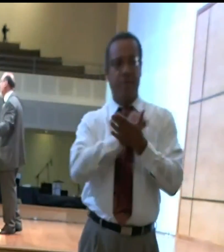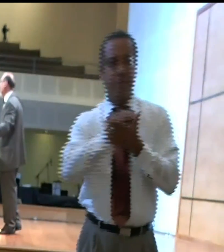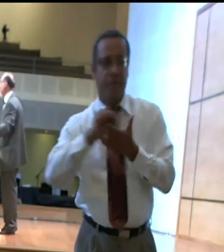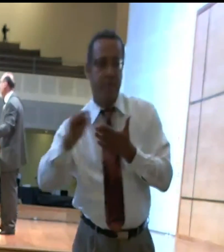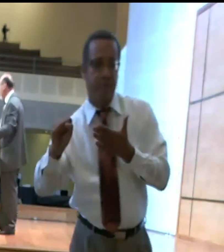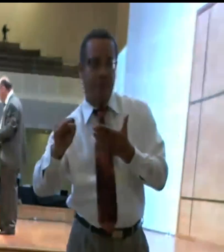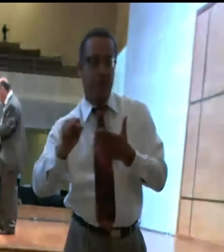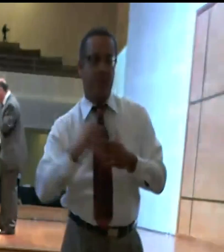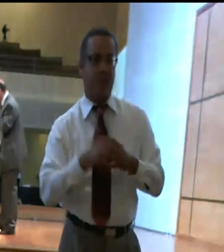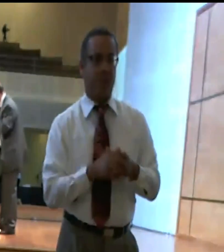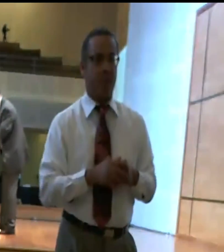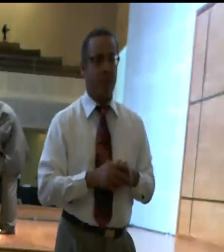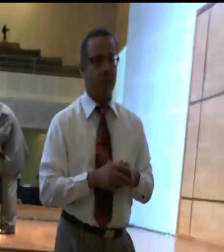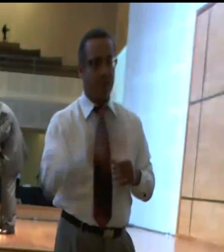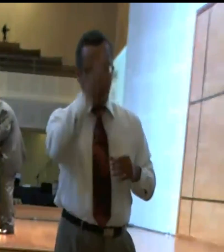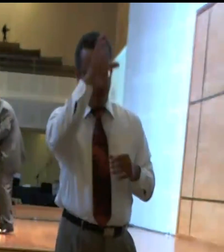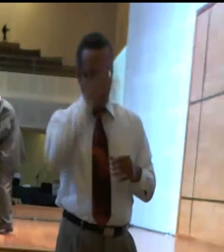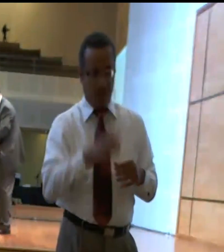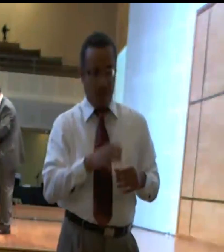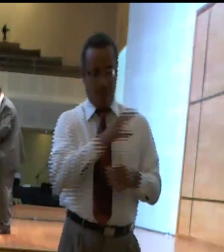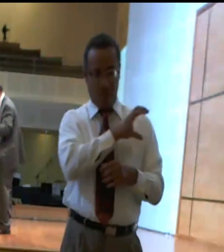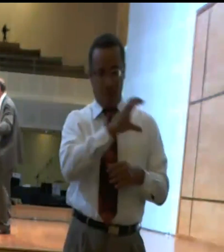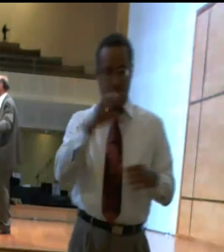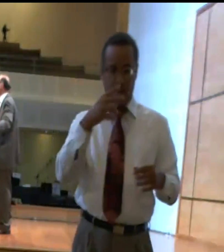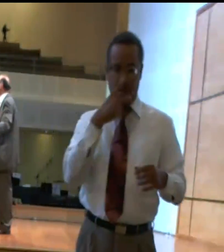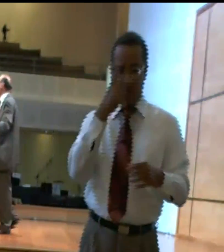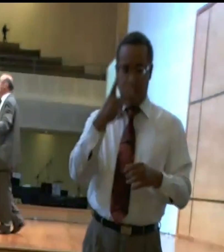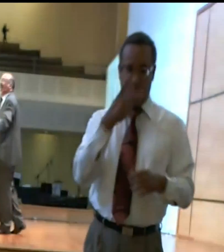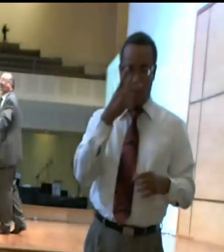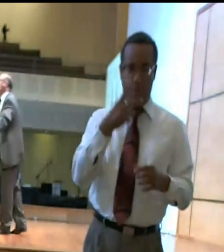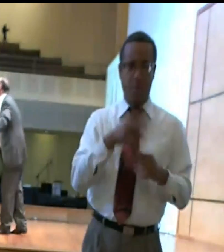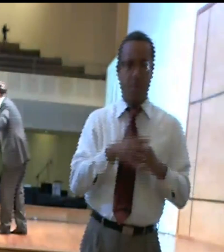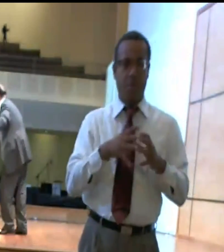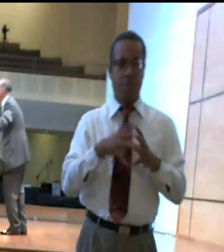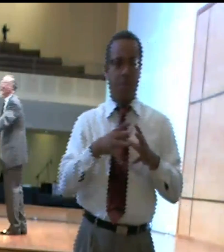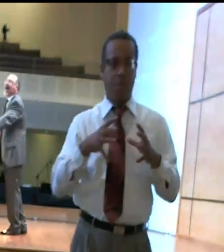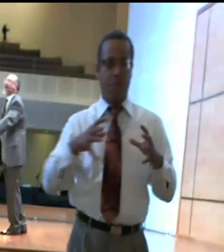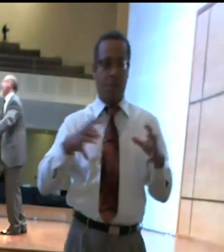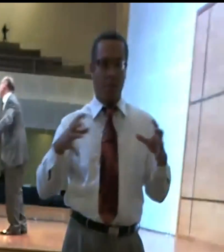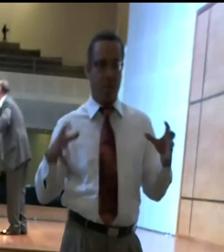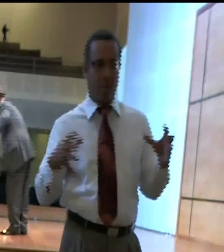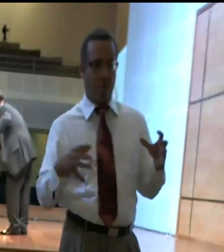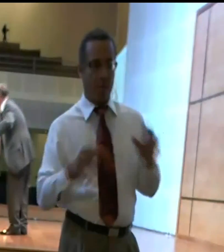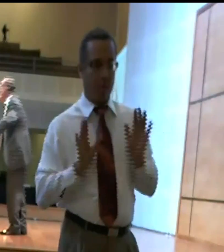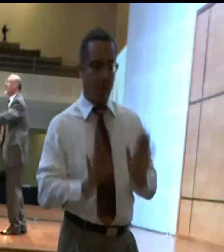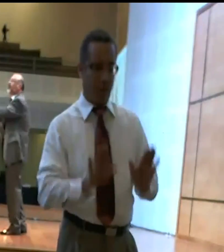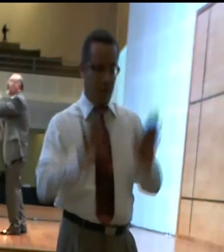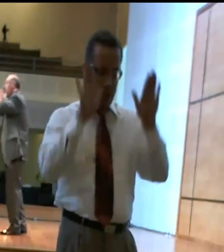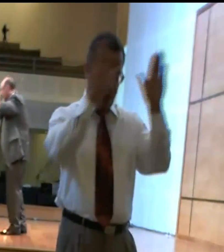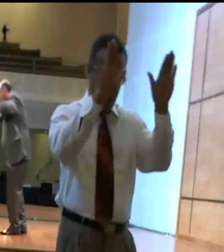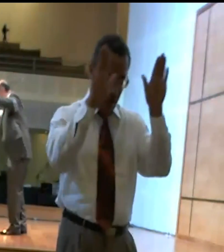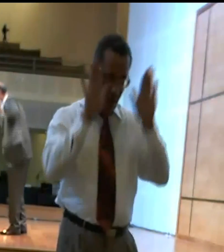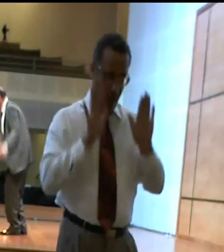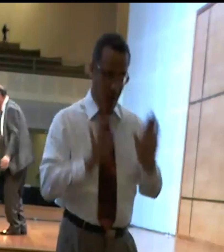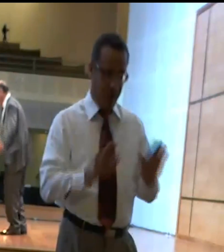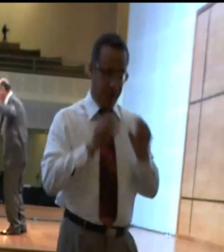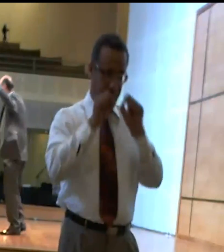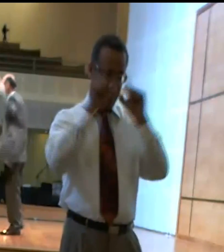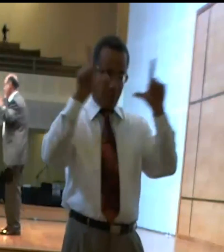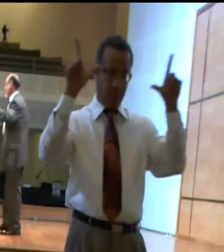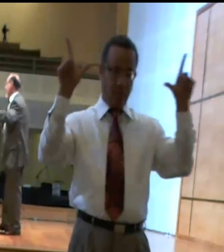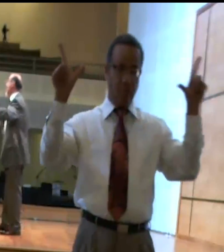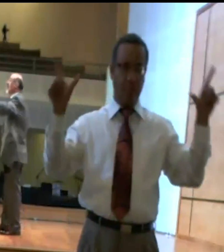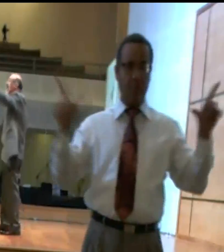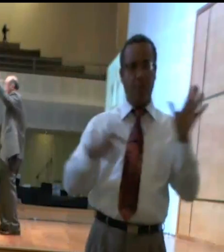sabio. Pero en la cruz vemos también una increíble, maravillosa,